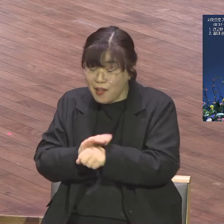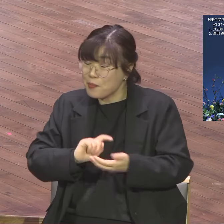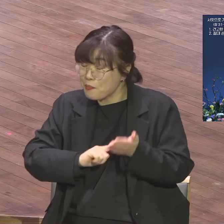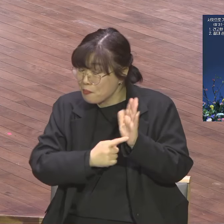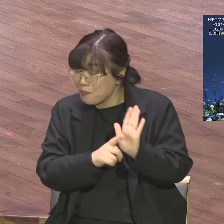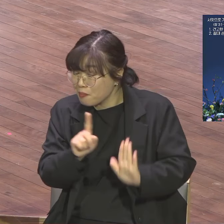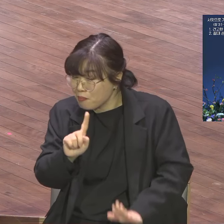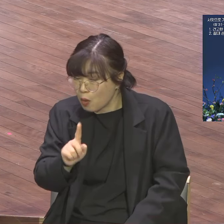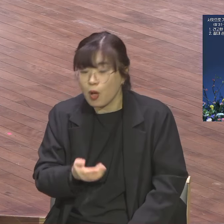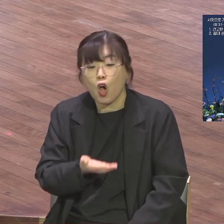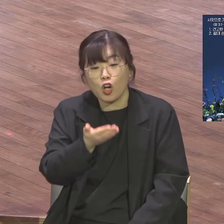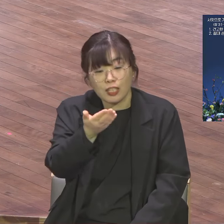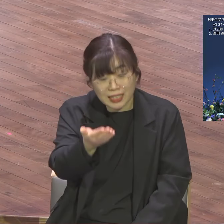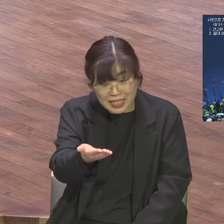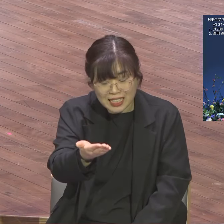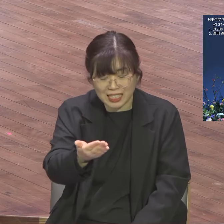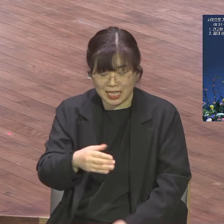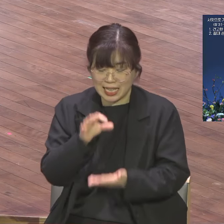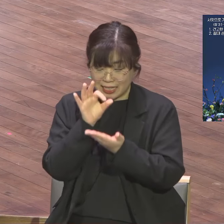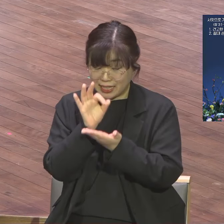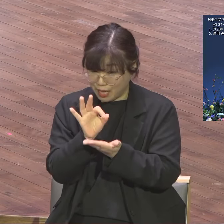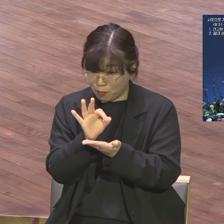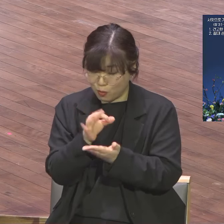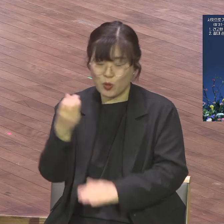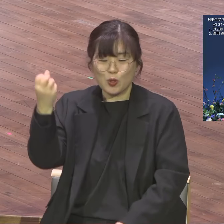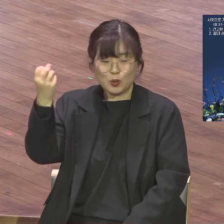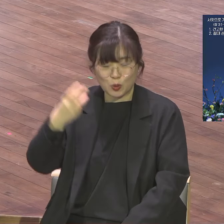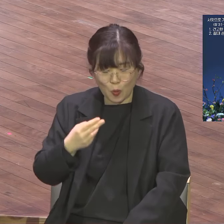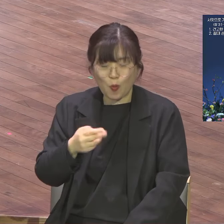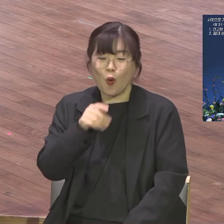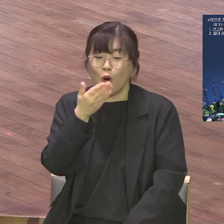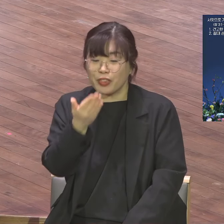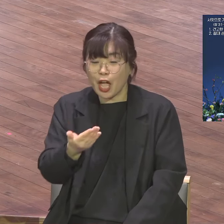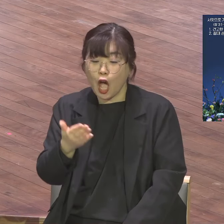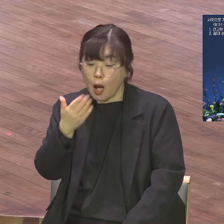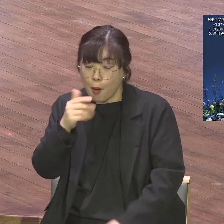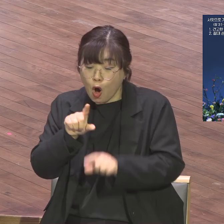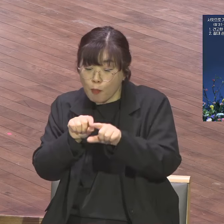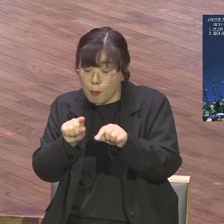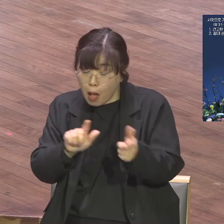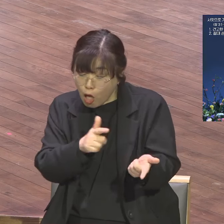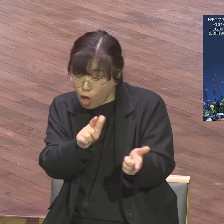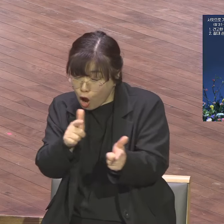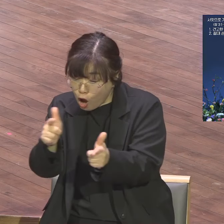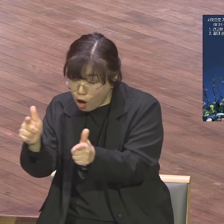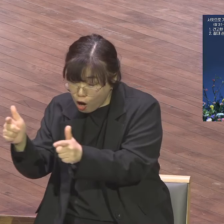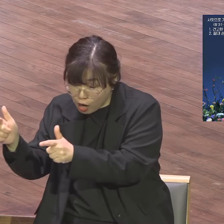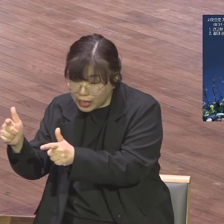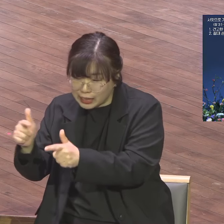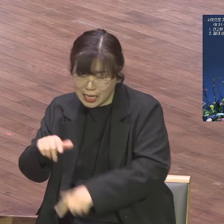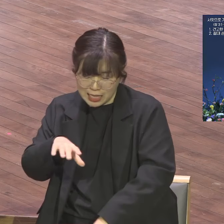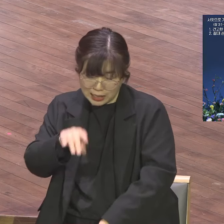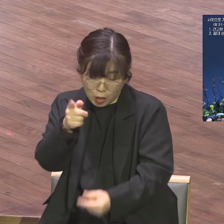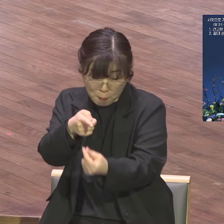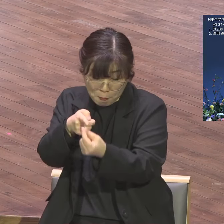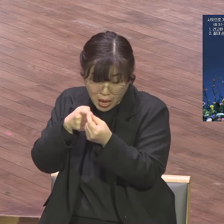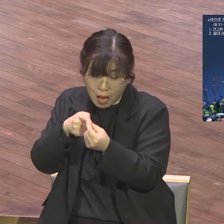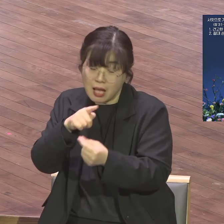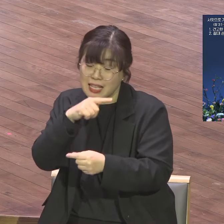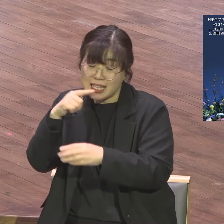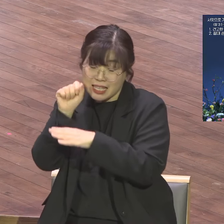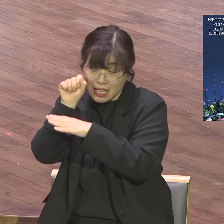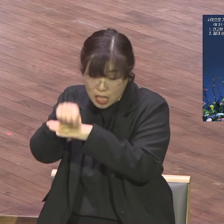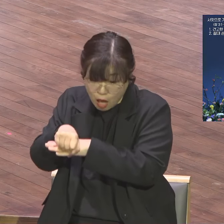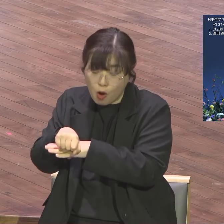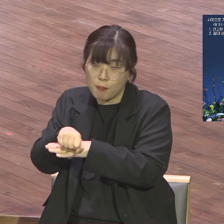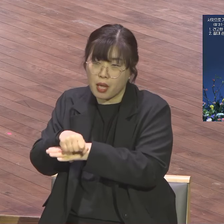소산물의 처음 익은 열매로 하나님을 공경하라 그랬어요. 여호와를 공경하라. 너 처음 익은 열매로.